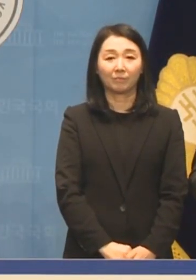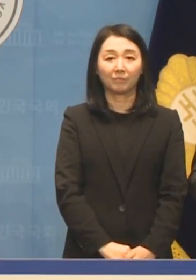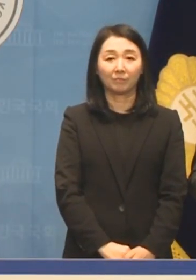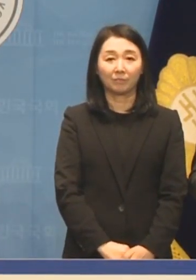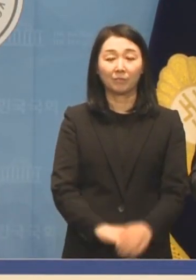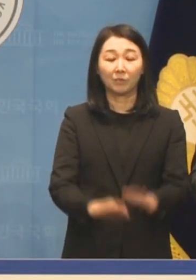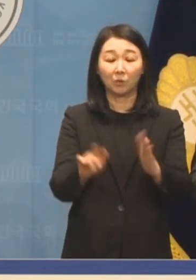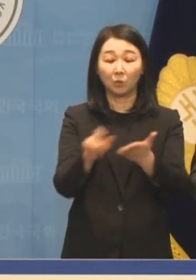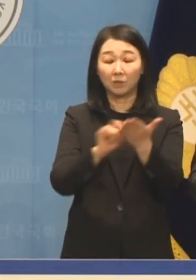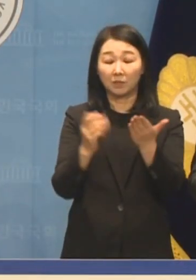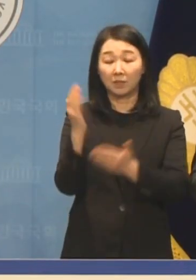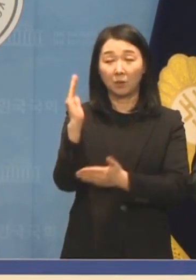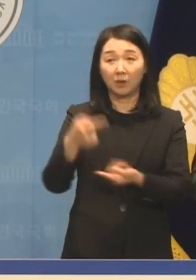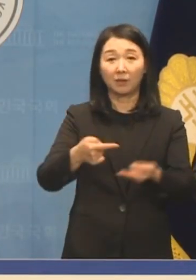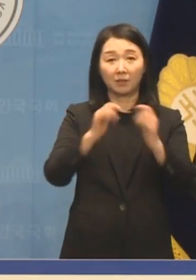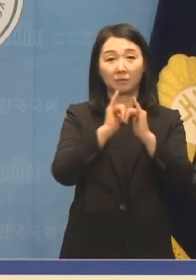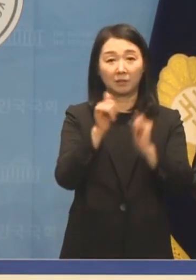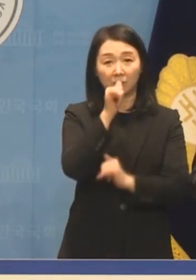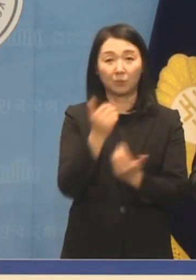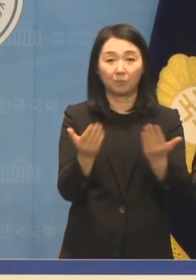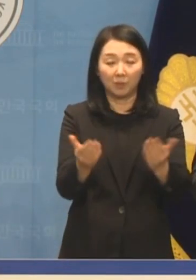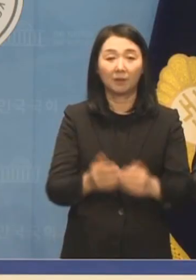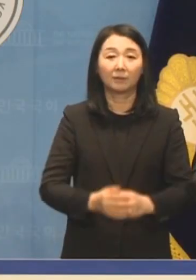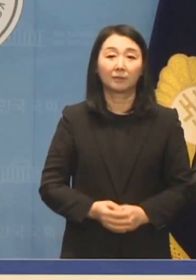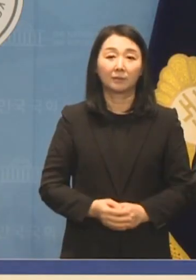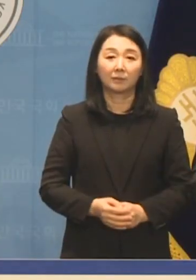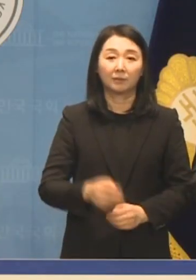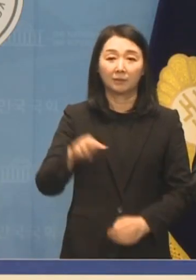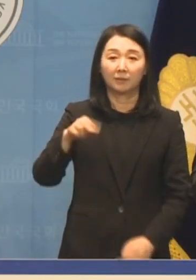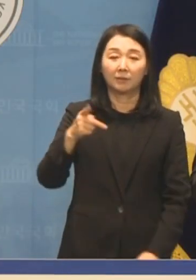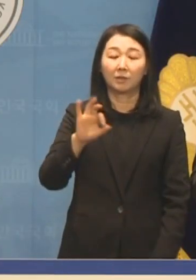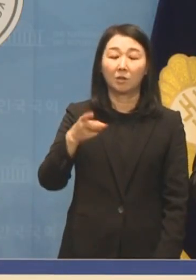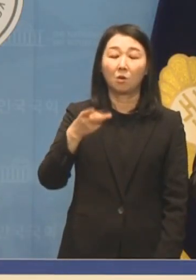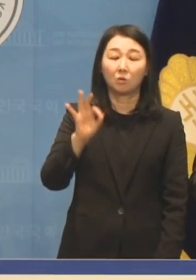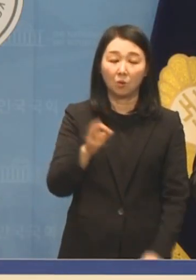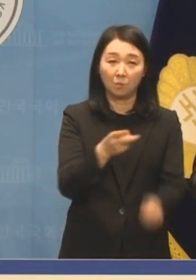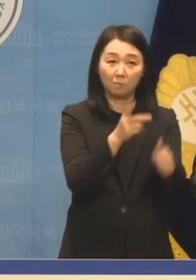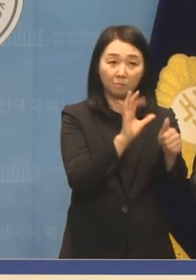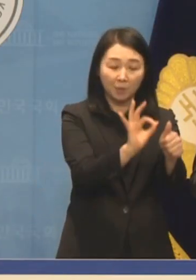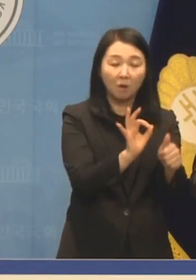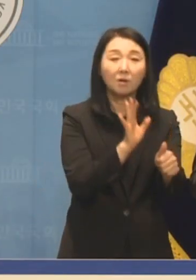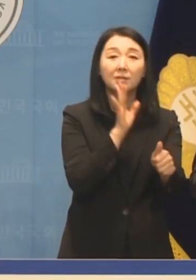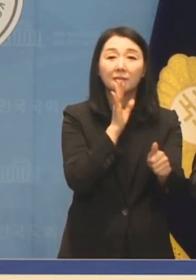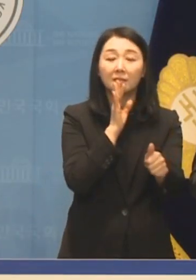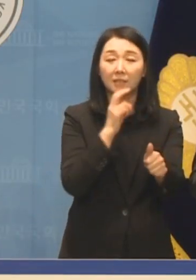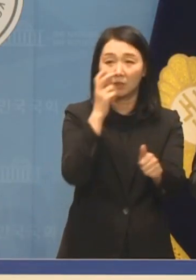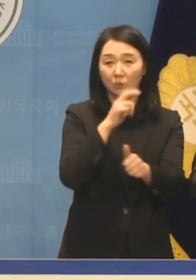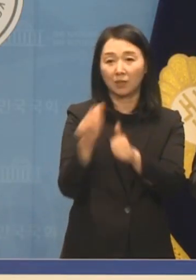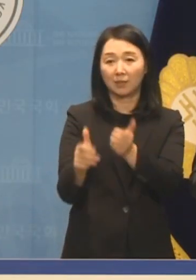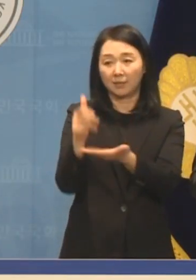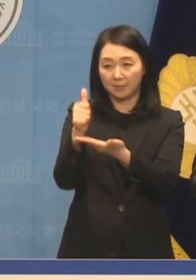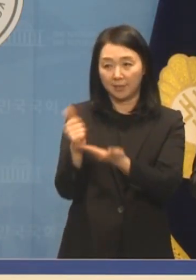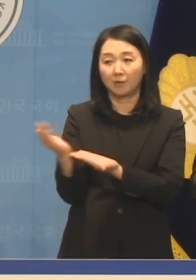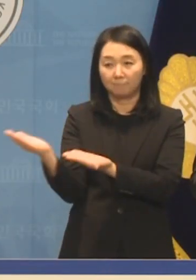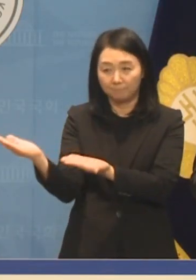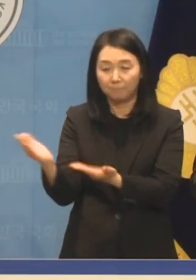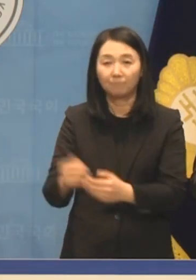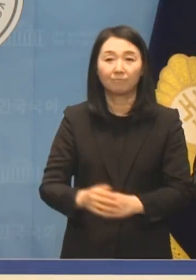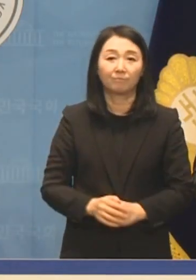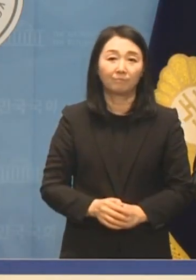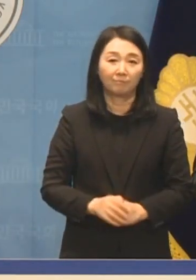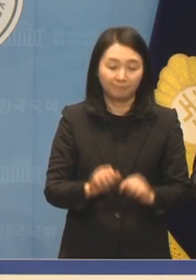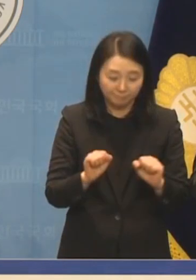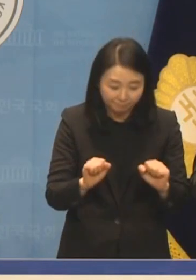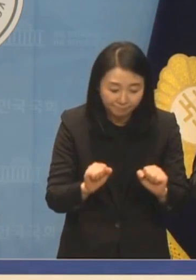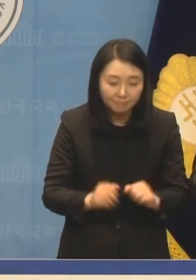네, 오늘 기자회견 참석자 소개해드리겠습니다. 서영교 명태균 게이트 진상조사단장 의원님 오셨습니다.